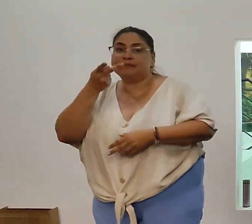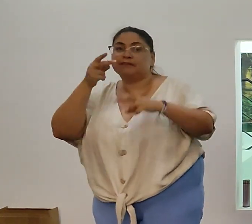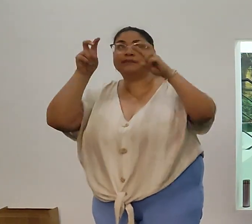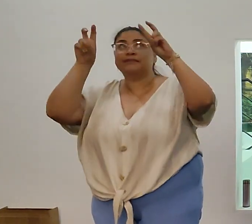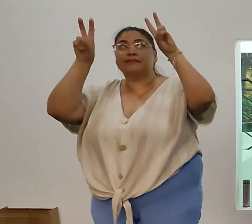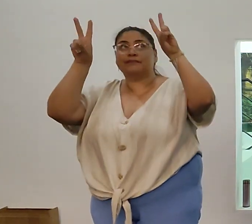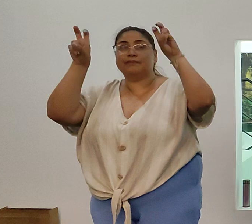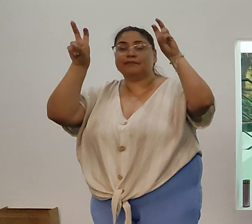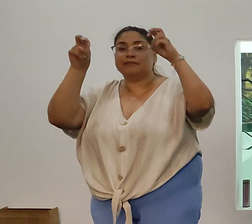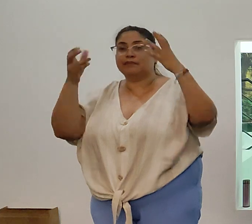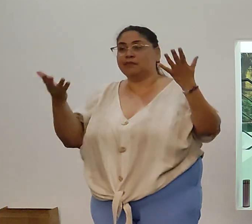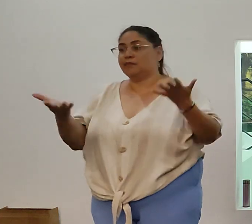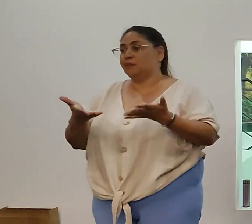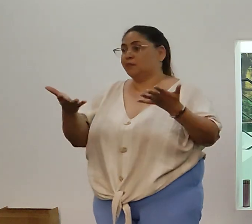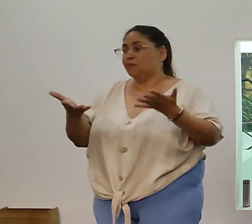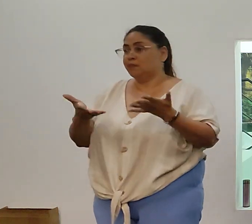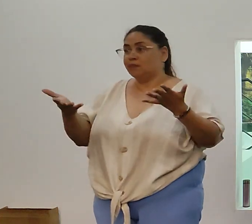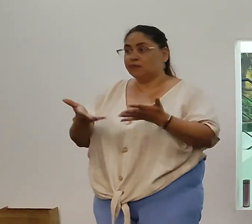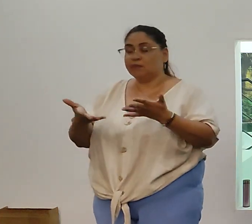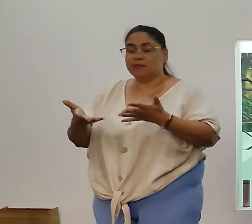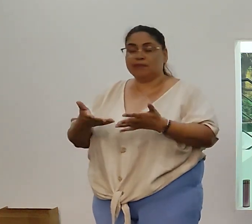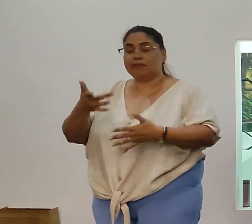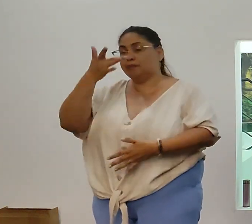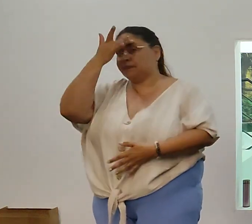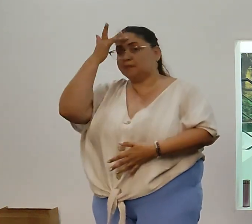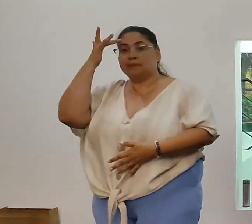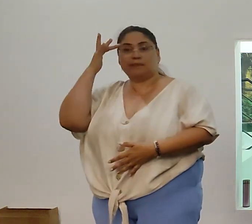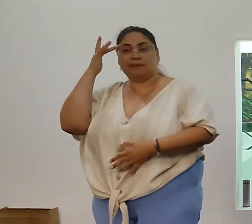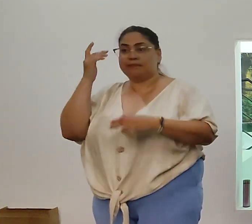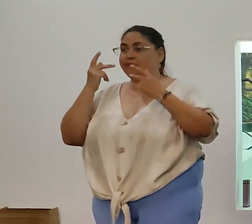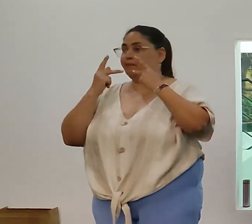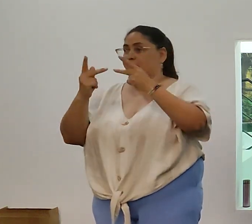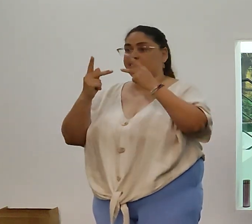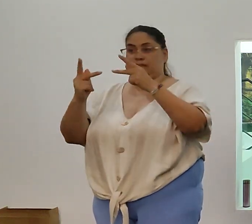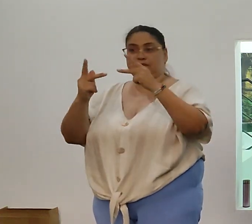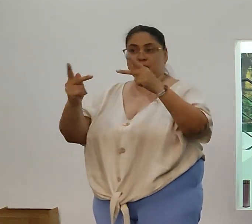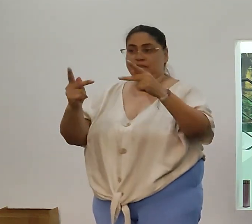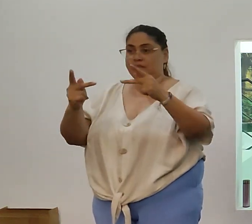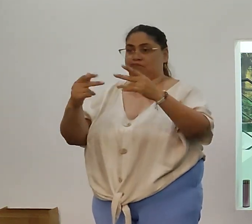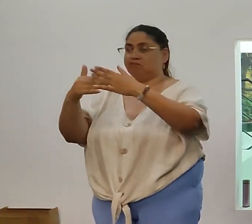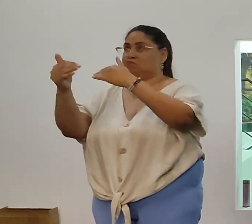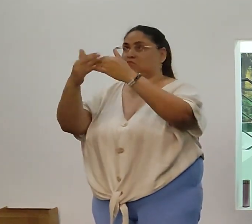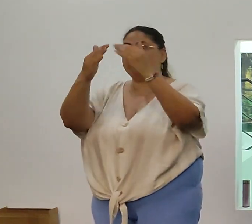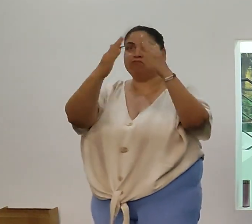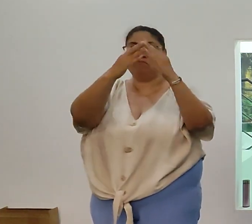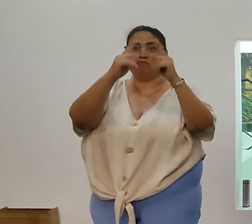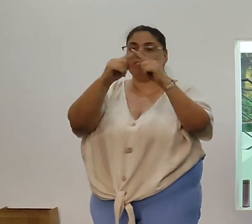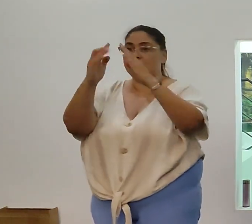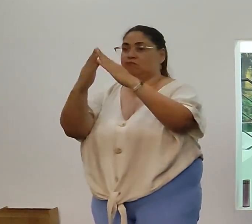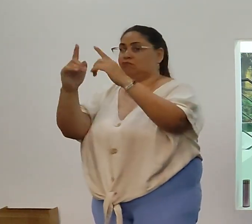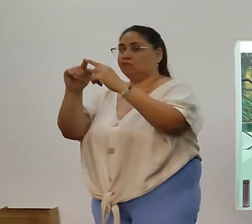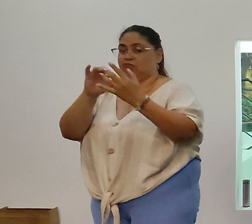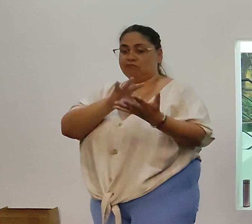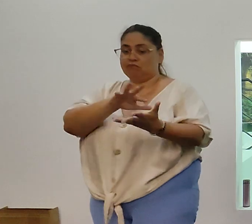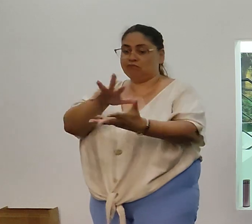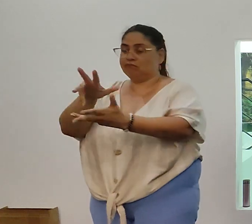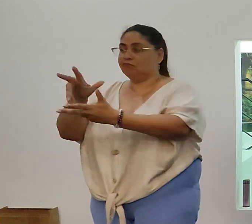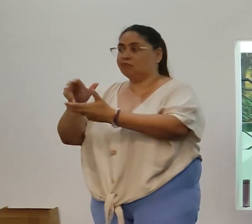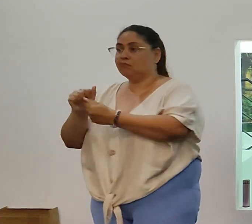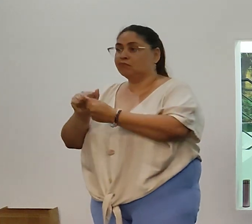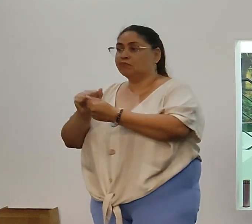que hoje quase nós não ouvimos mais nos púlpitos de todas as igrejas do mundo, porque ele